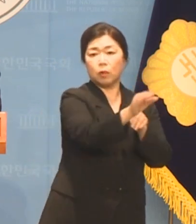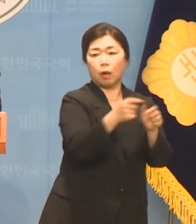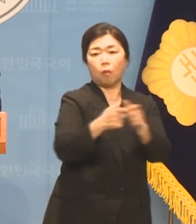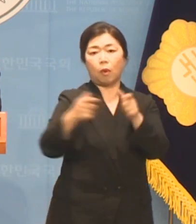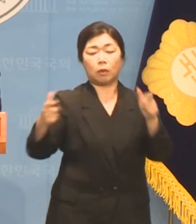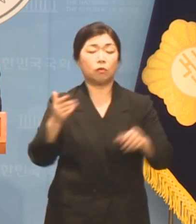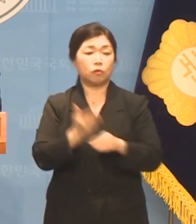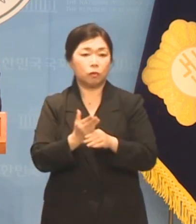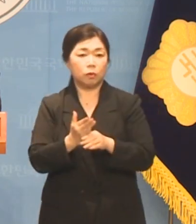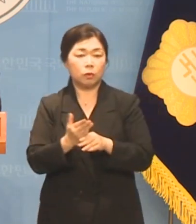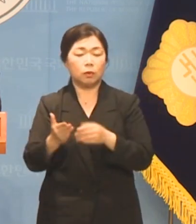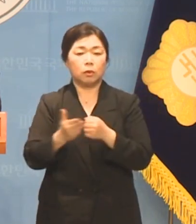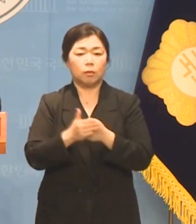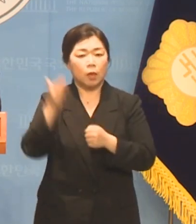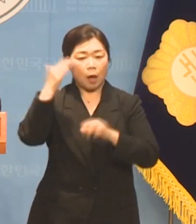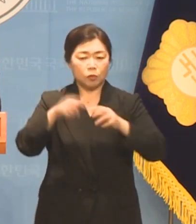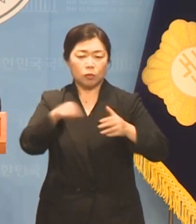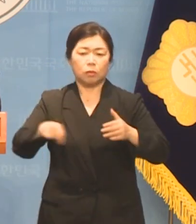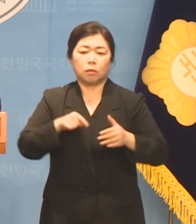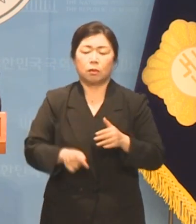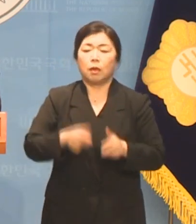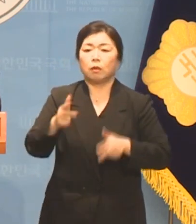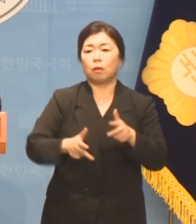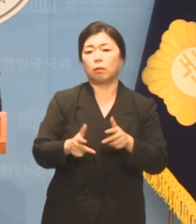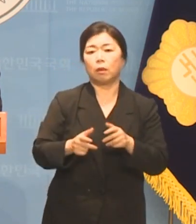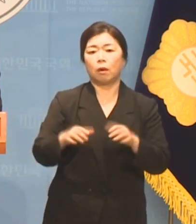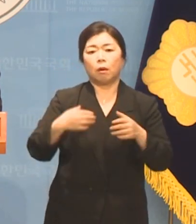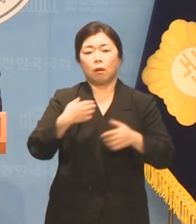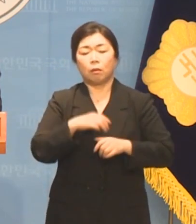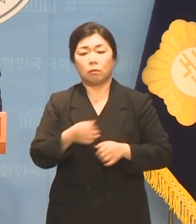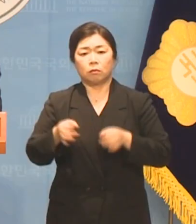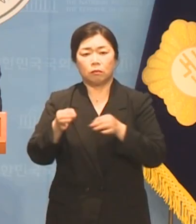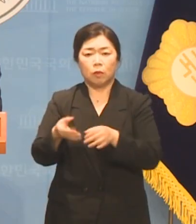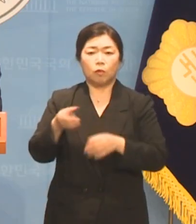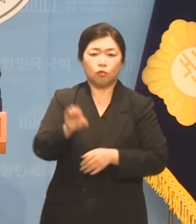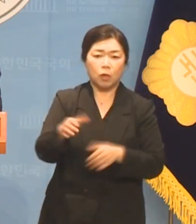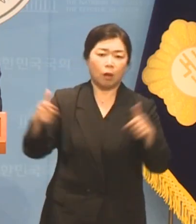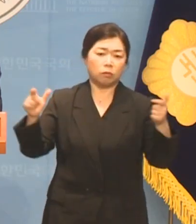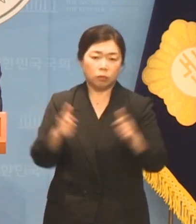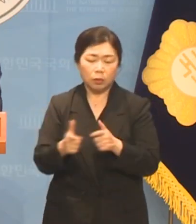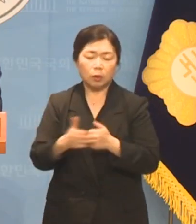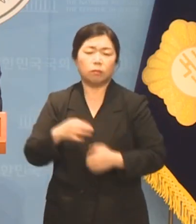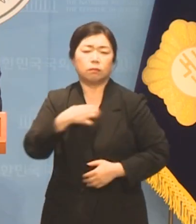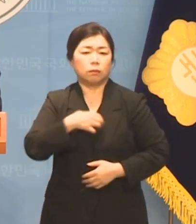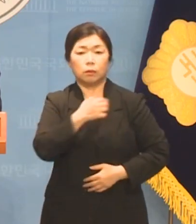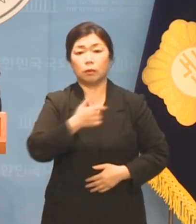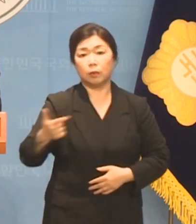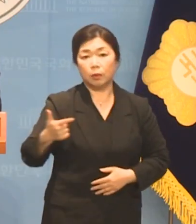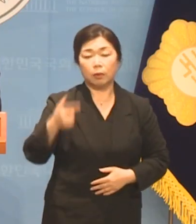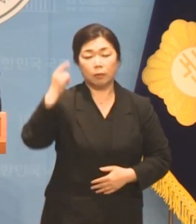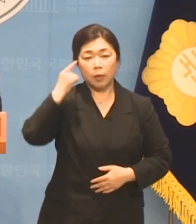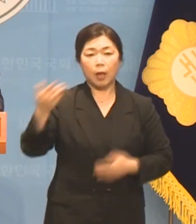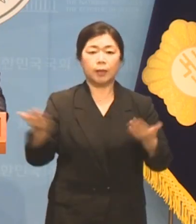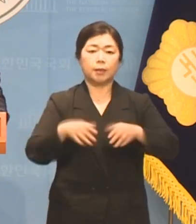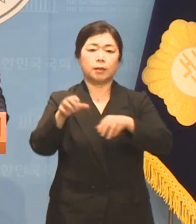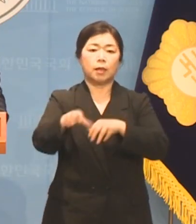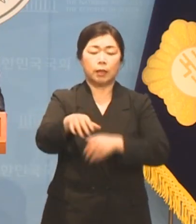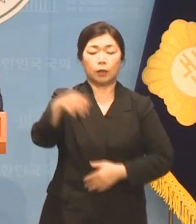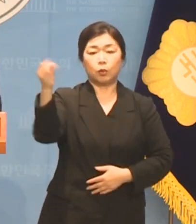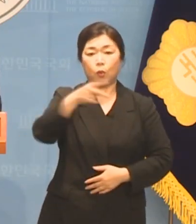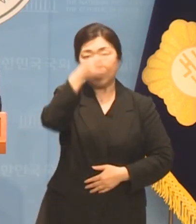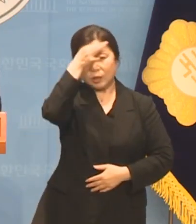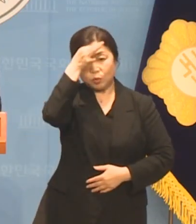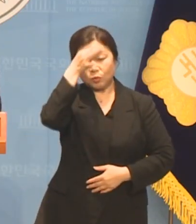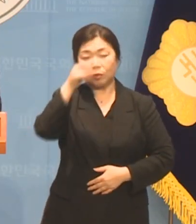있습니다. 이에 국내 산업의 공동화를 우려하는 분들이 많이 계십니다. 일자리와 기술,